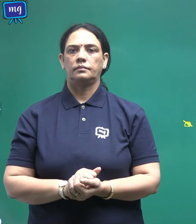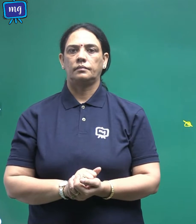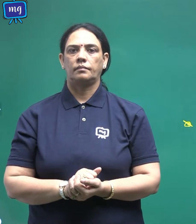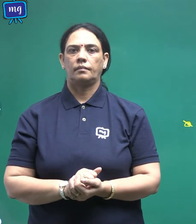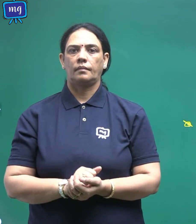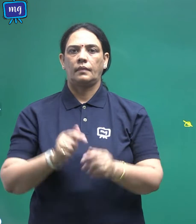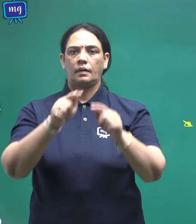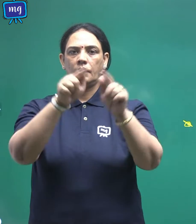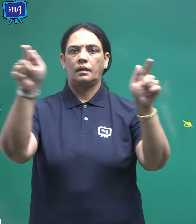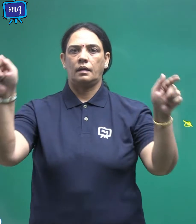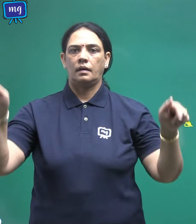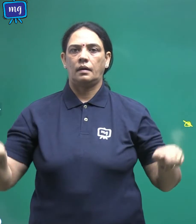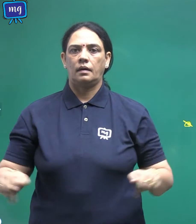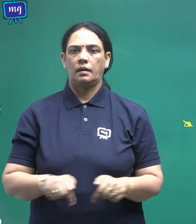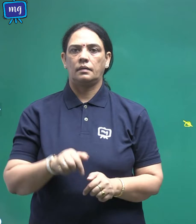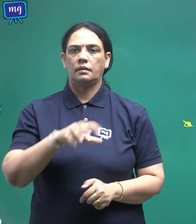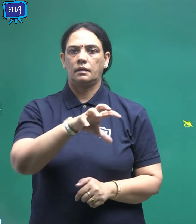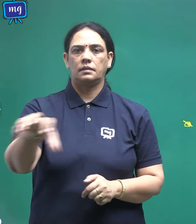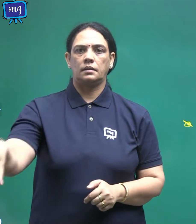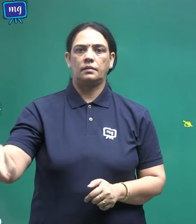आयत का क्षेत्रफल